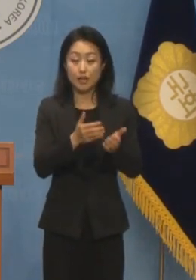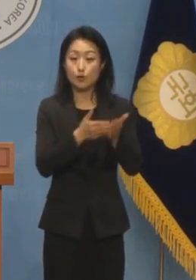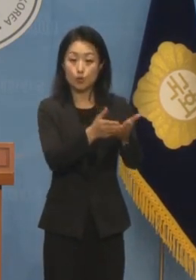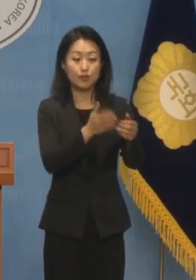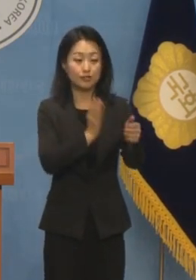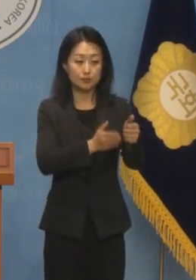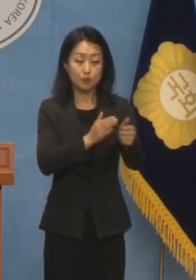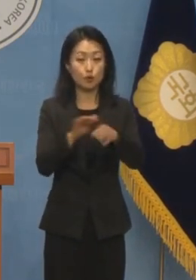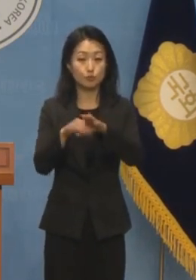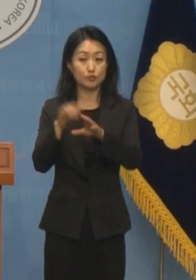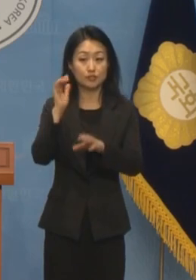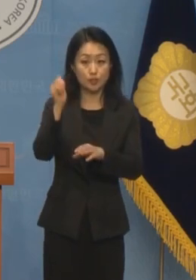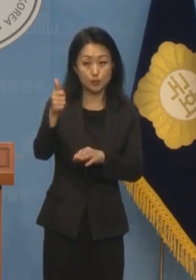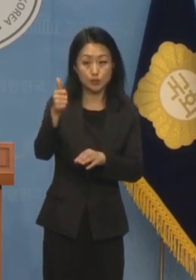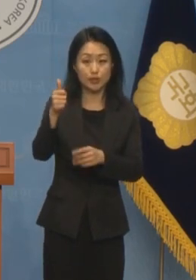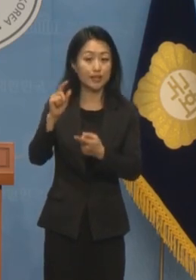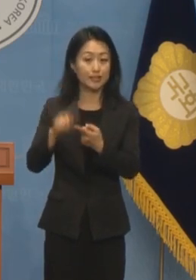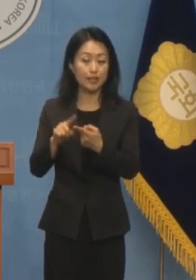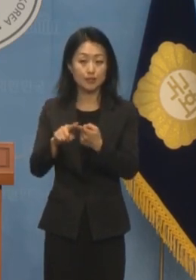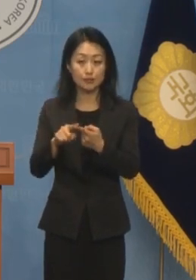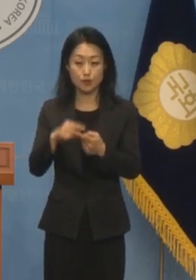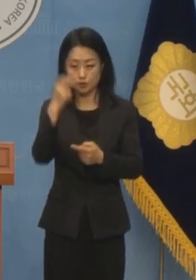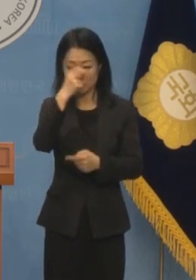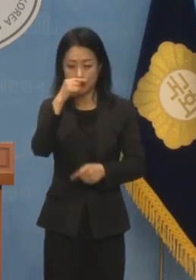요구합니다. 문재인 대통령에 대해서도